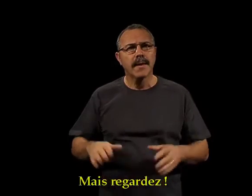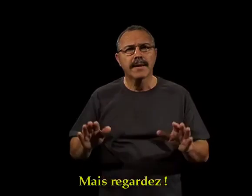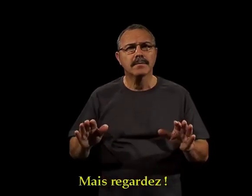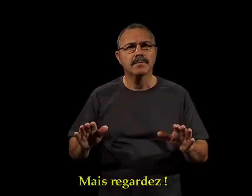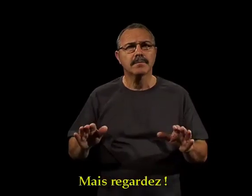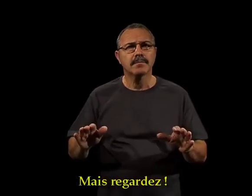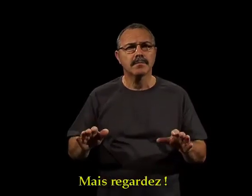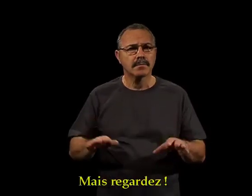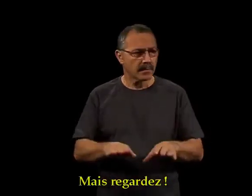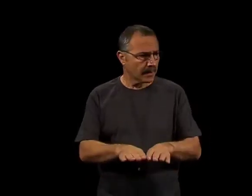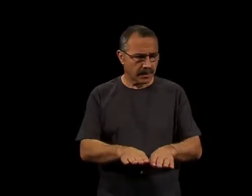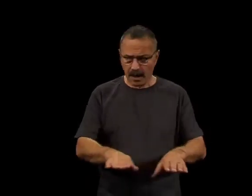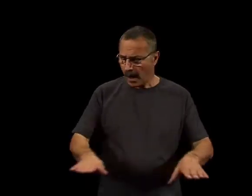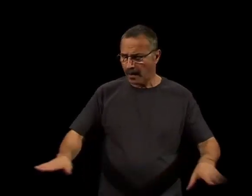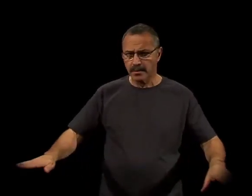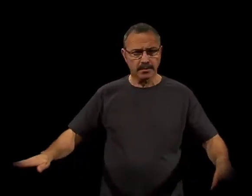Mais regardez,